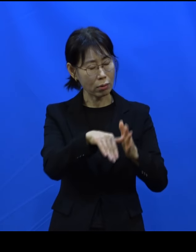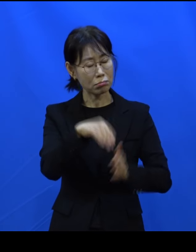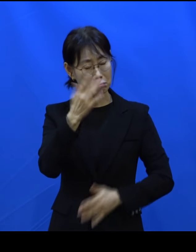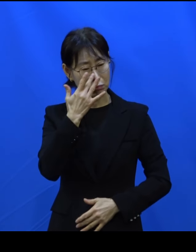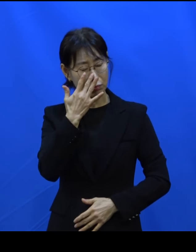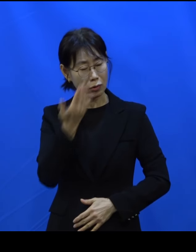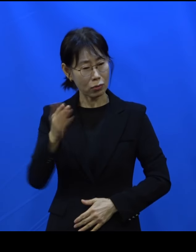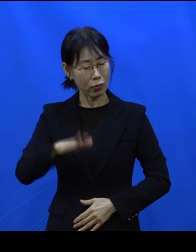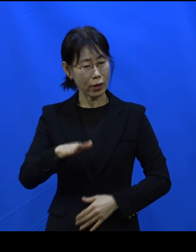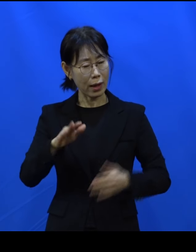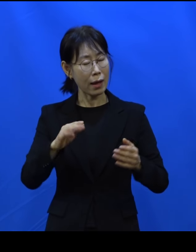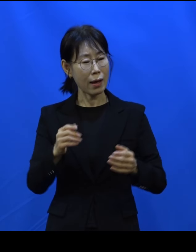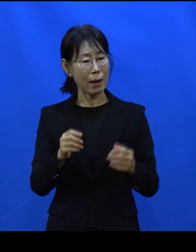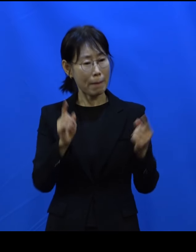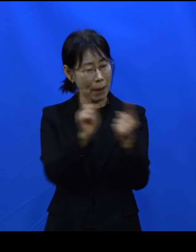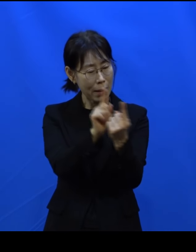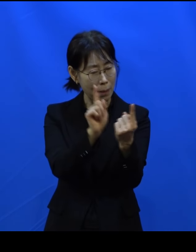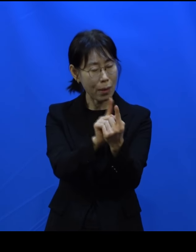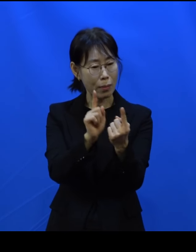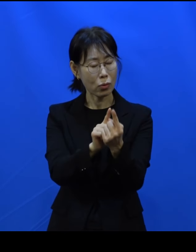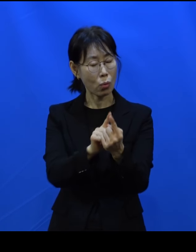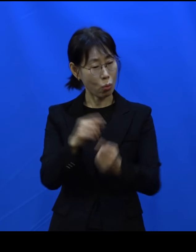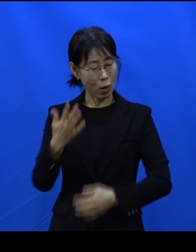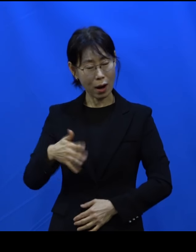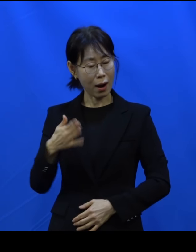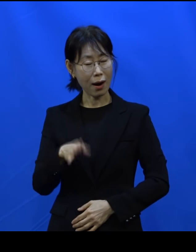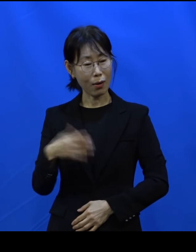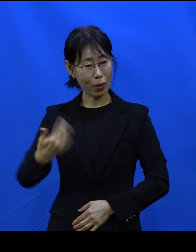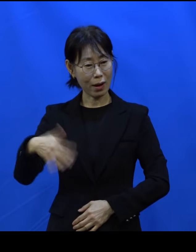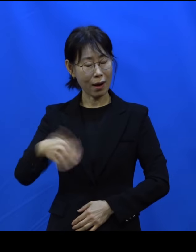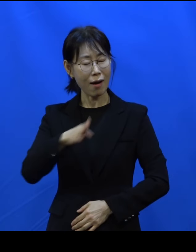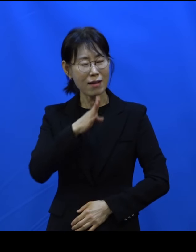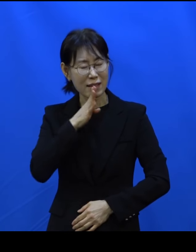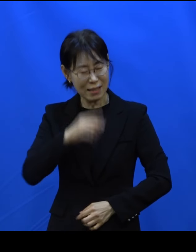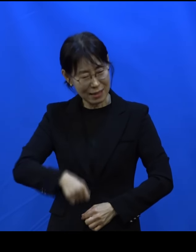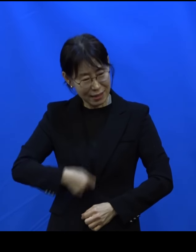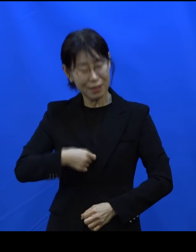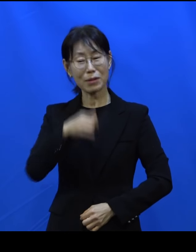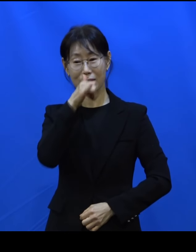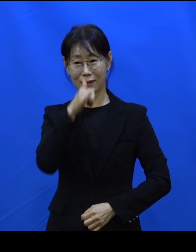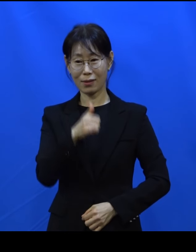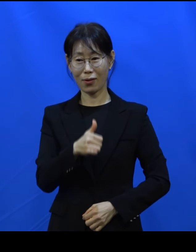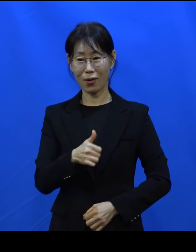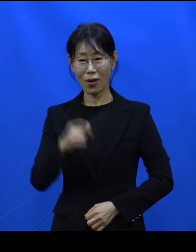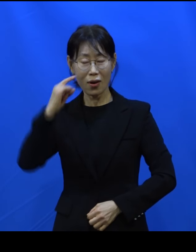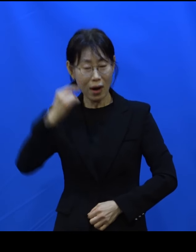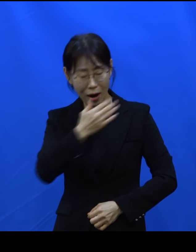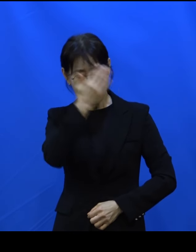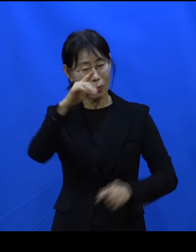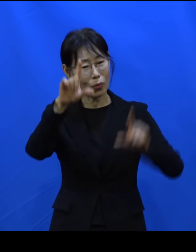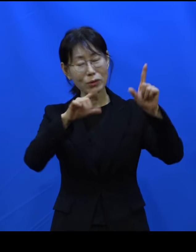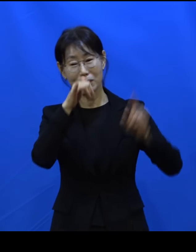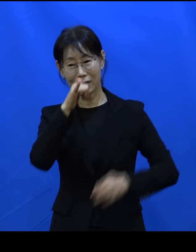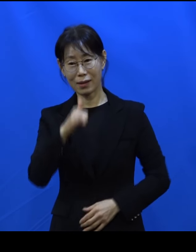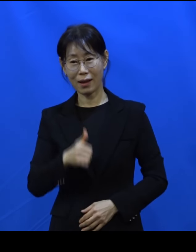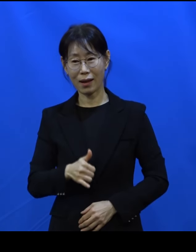인간관계 그렇잖아요. 갈수록 더 깊어져야죠, 그죠? 갈수록 더 비경이 있어. 갈수록 더 아름다워.